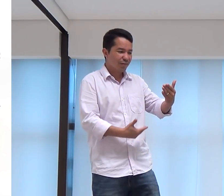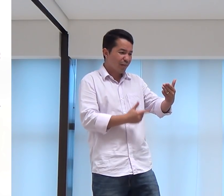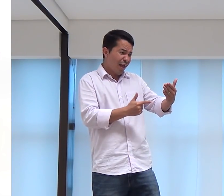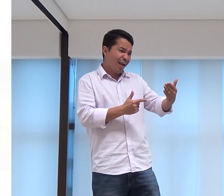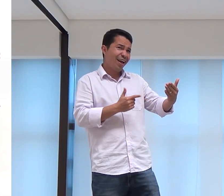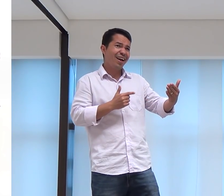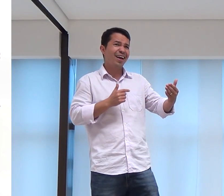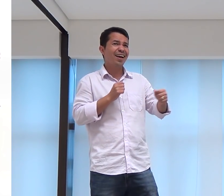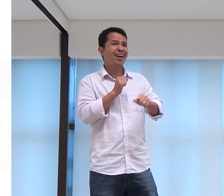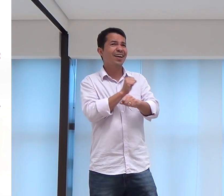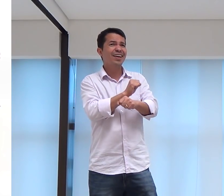luz